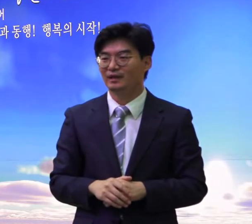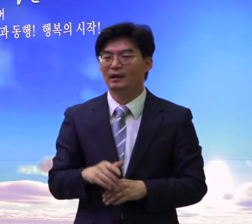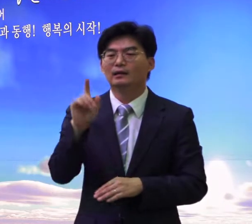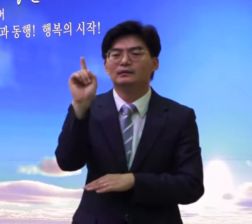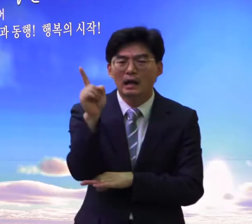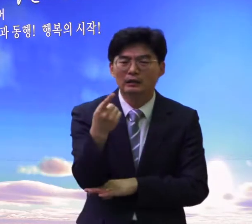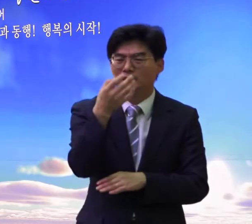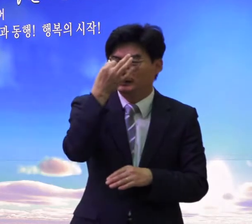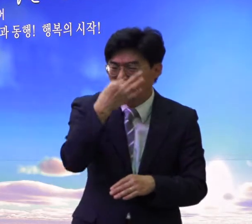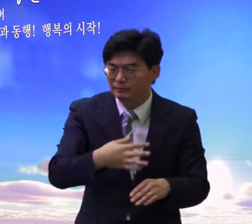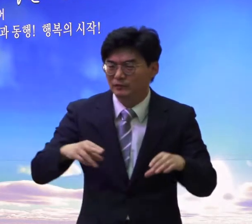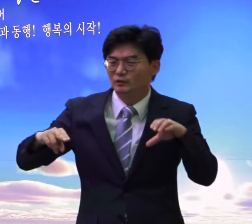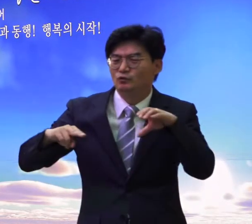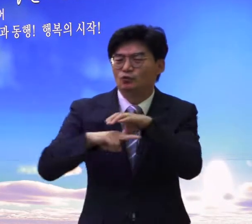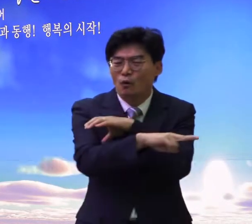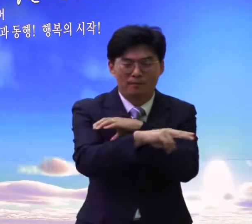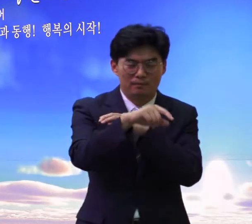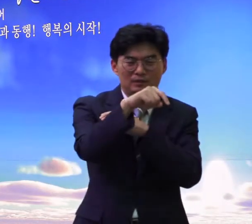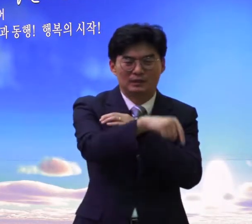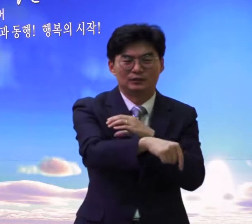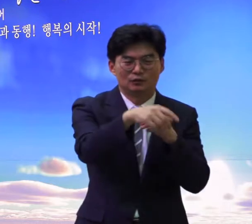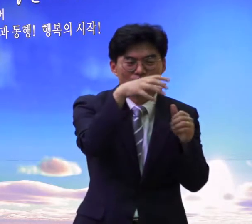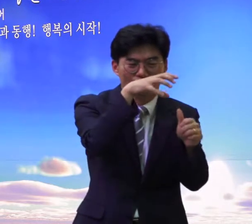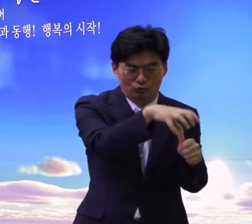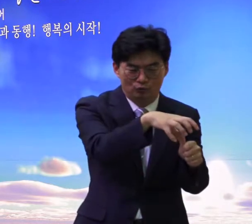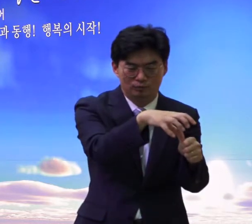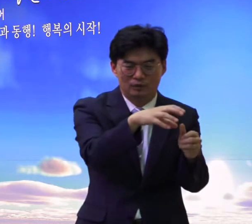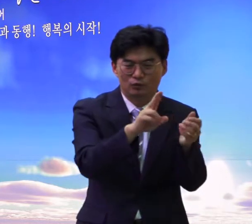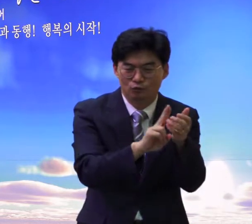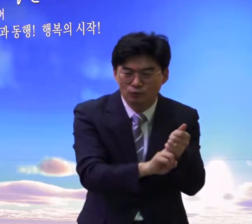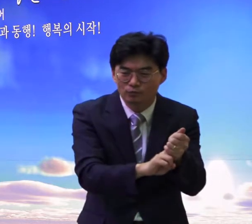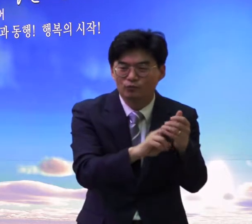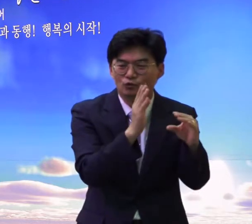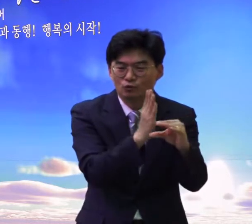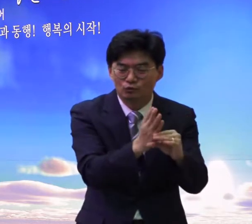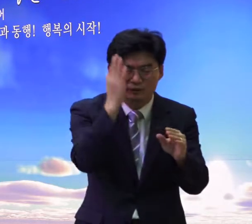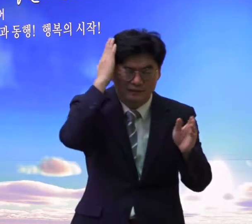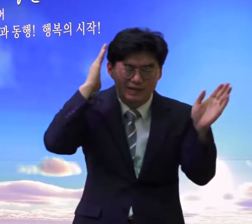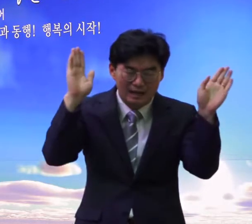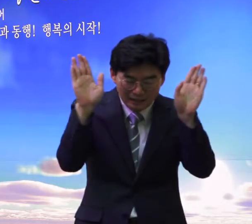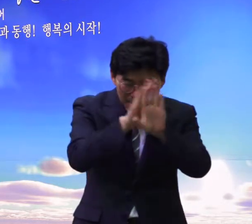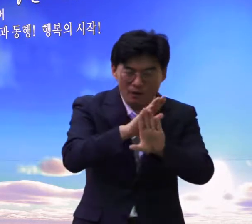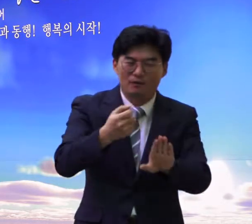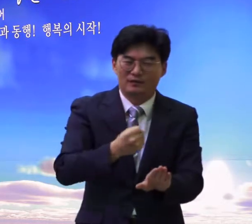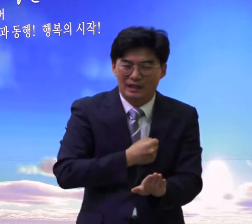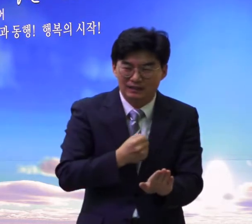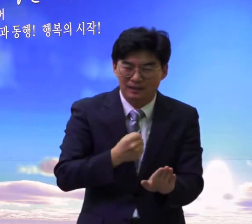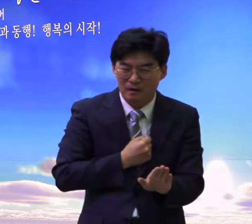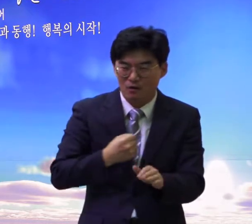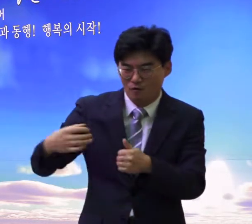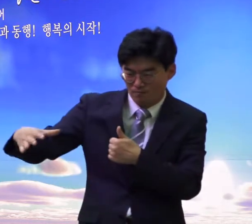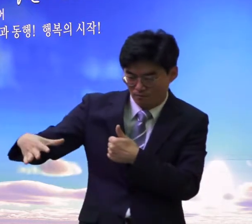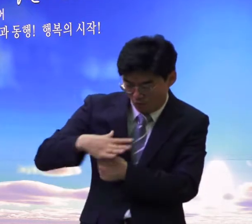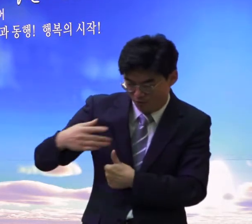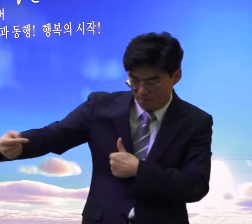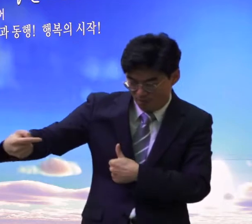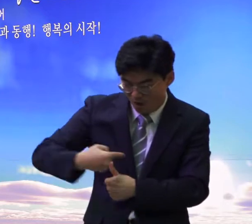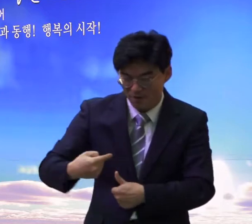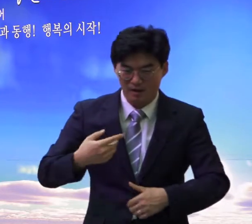여러분, 그렇다고 굴 아닙니까? 굴이기 때문에 아무리 넓더라도 캄캄하고 답답하고 막막한 그런